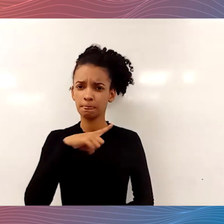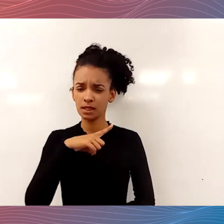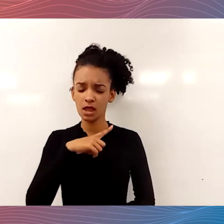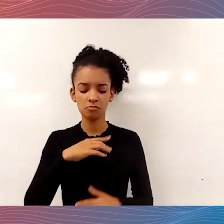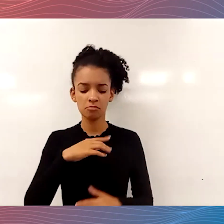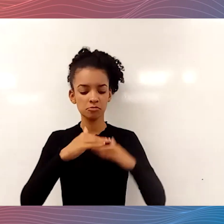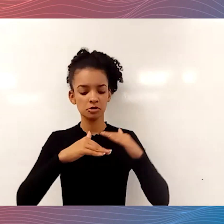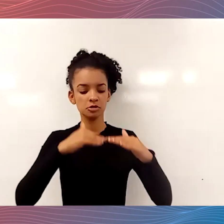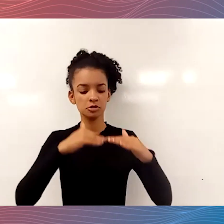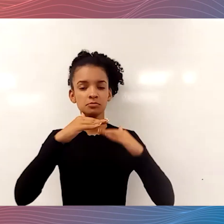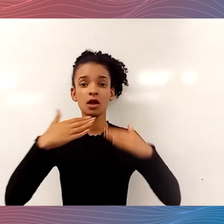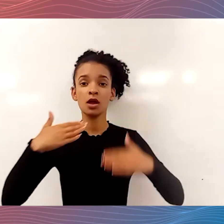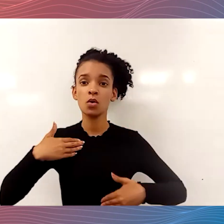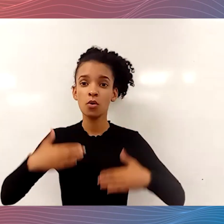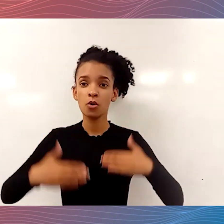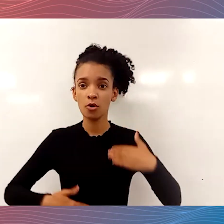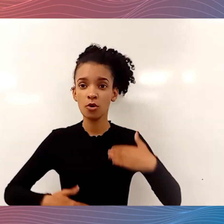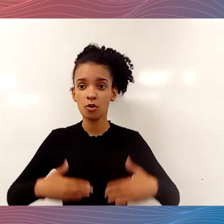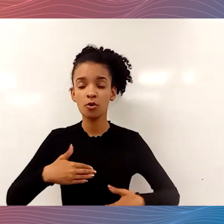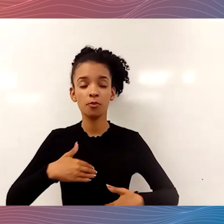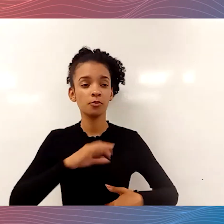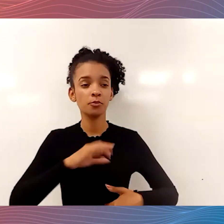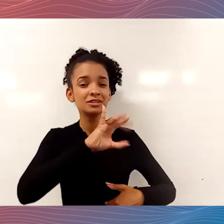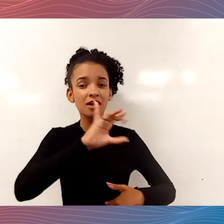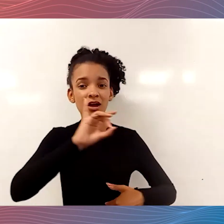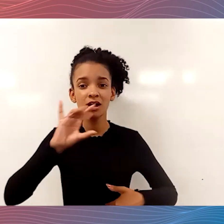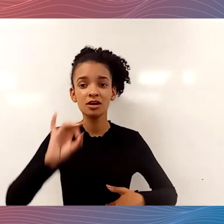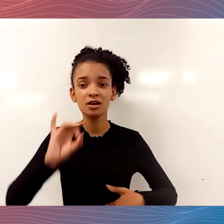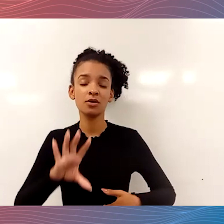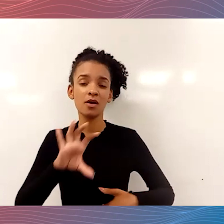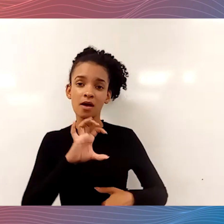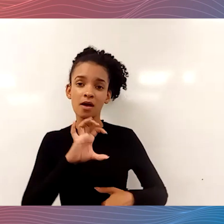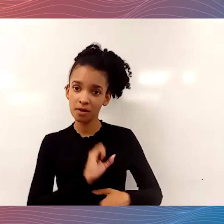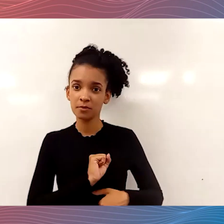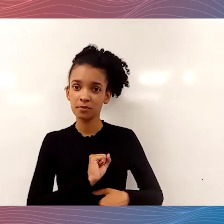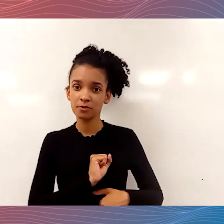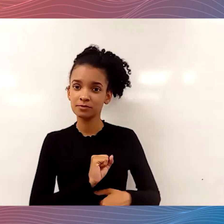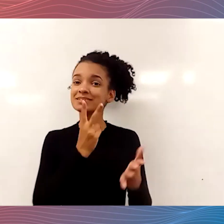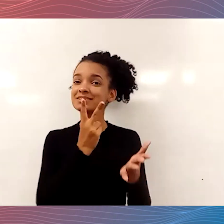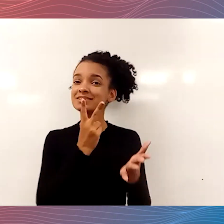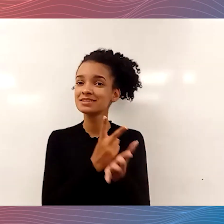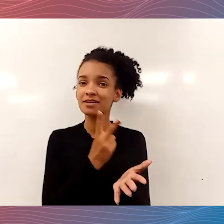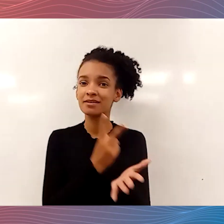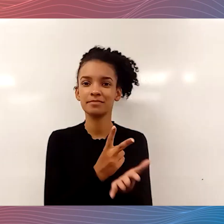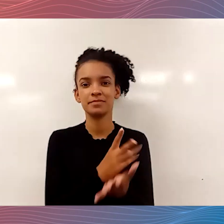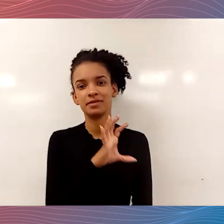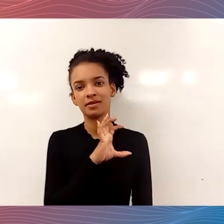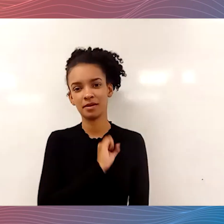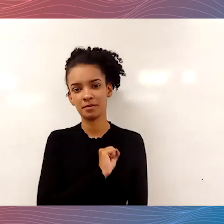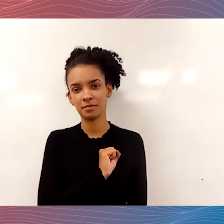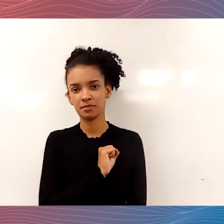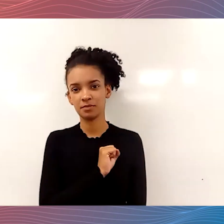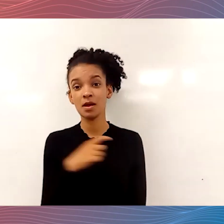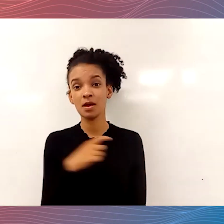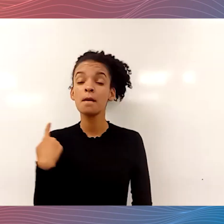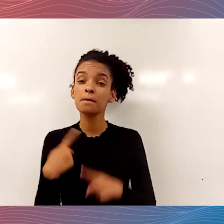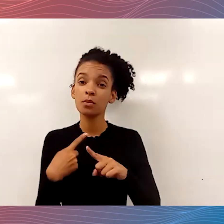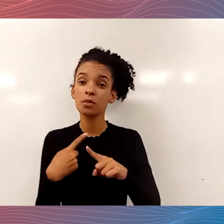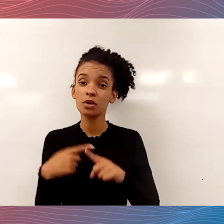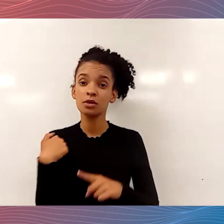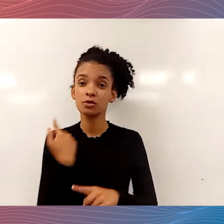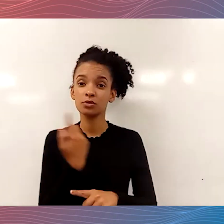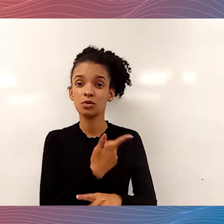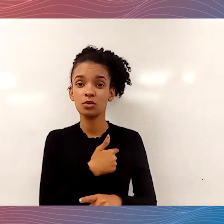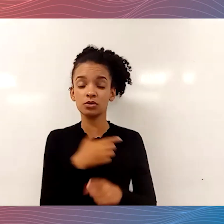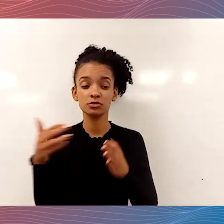de si mesmo em amor, sempre no ambiente do amor, né? Porque nós estamos no rio da graça que traz o amor, Deus que é amor,